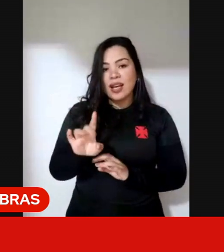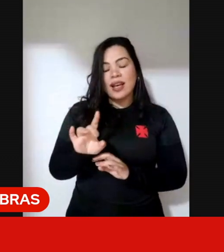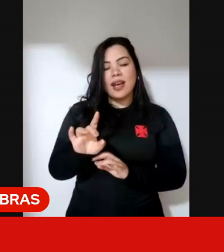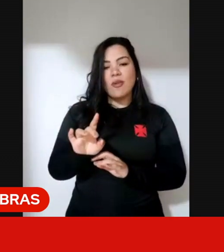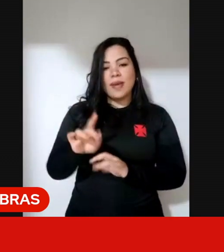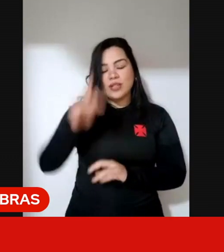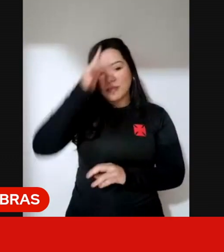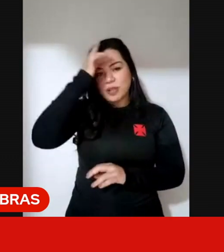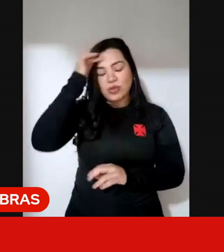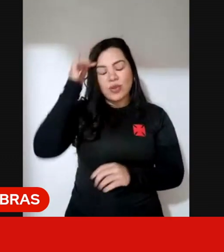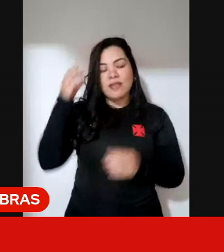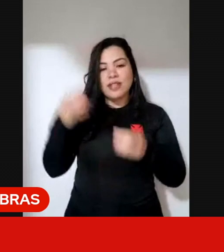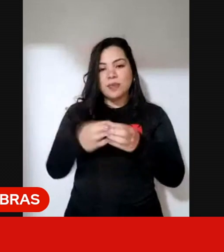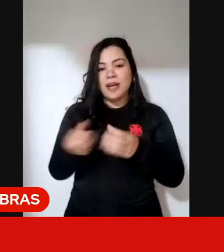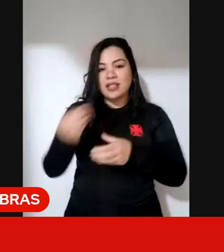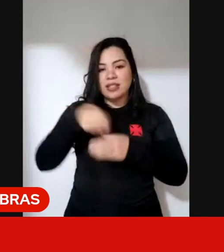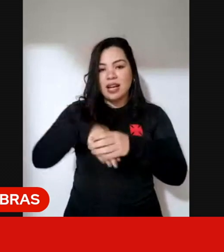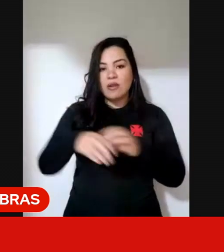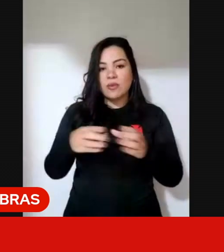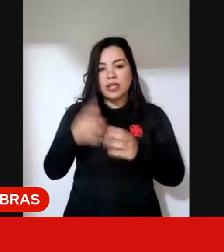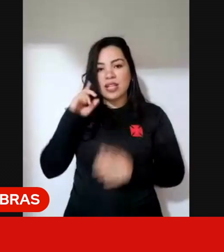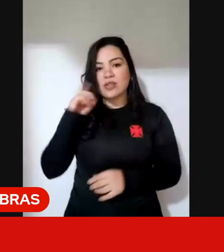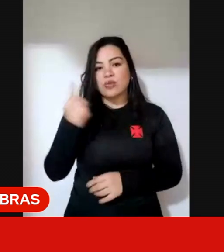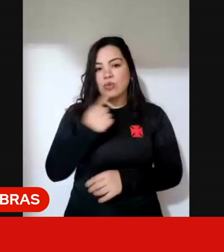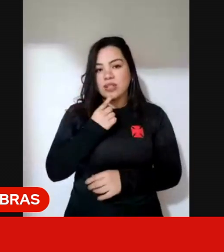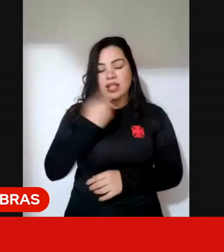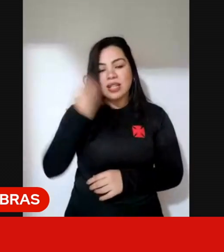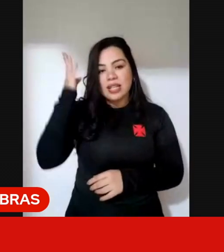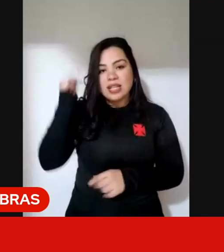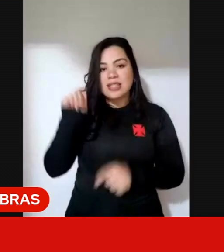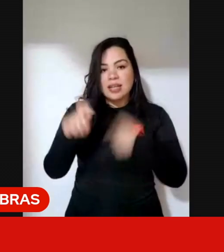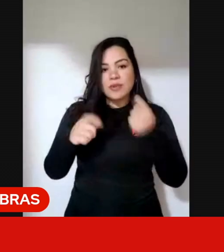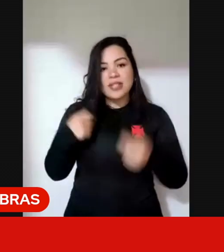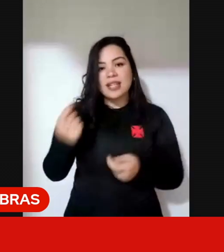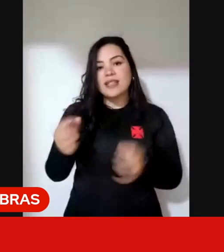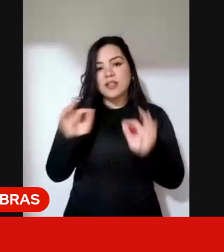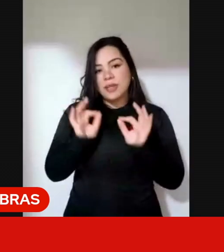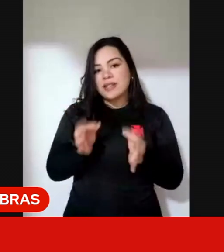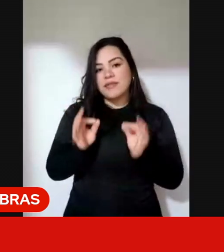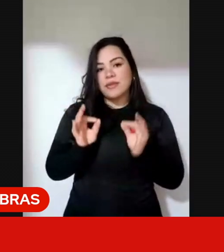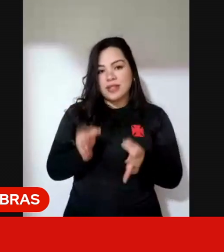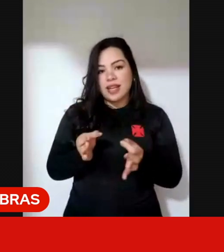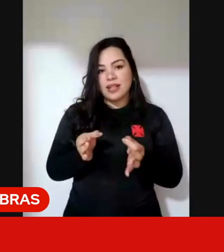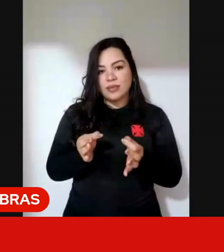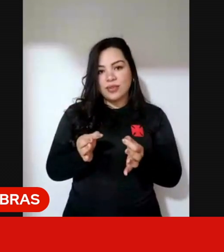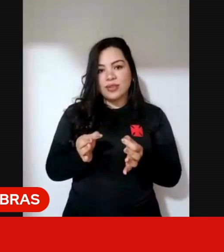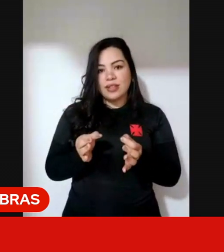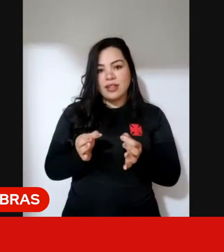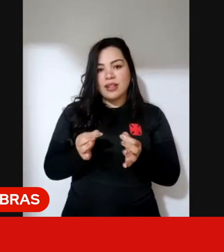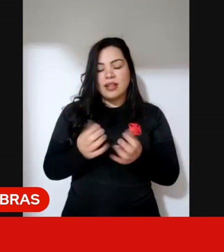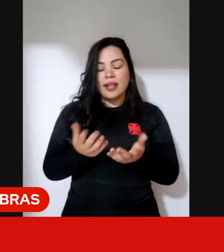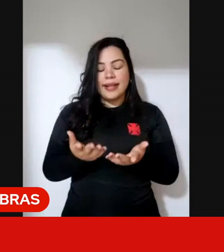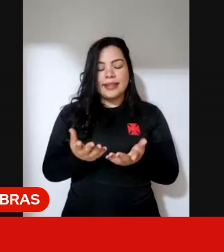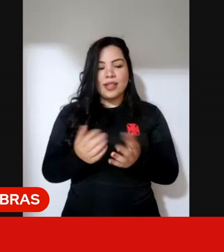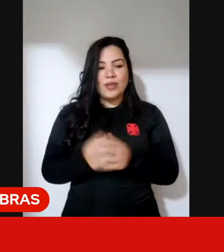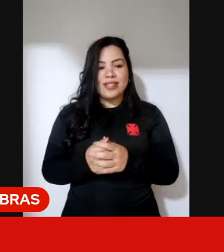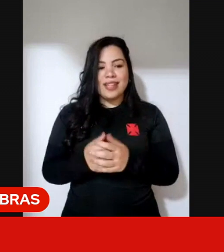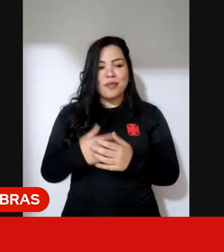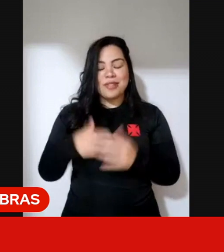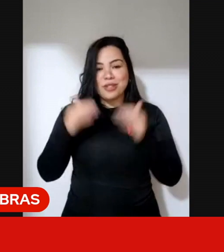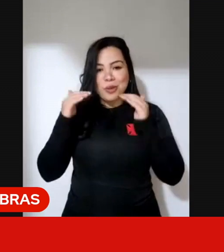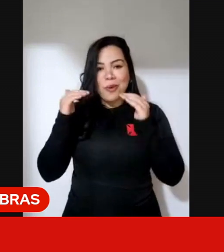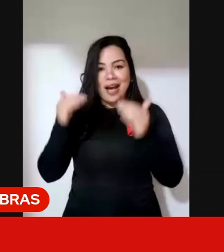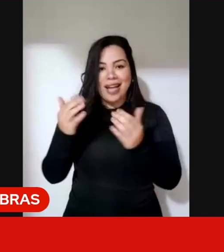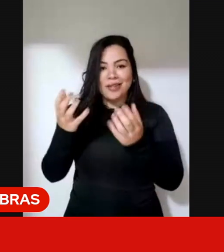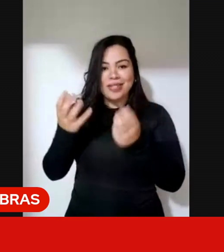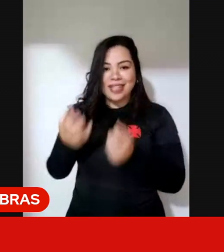só realmente a pessoa que faz parte da comunidade surda sabe os sinais específicos certos. Então, assim, eu